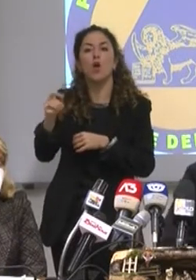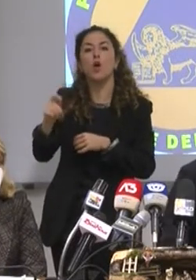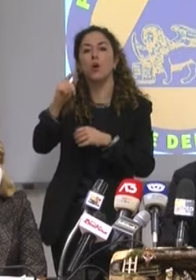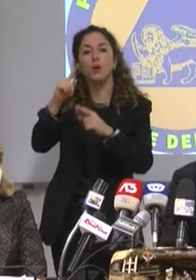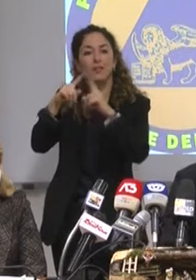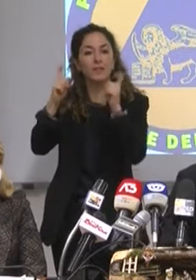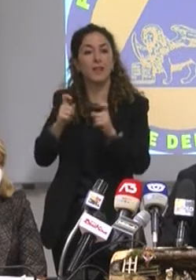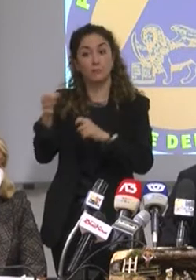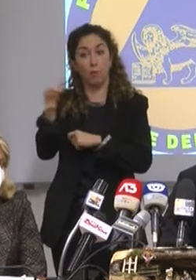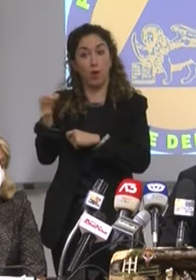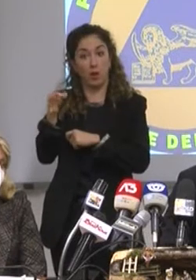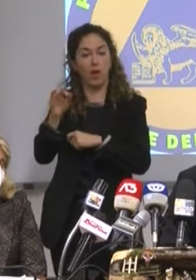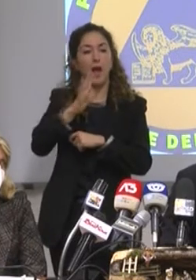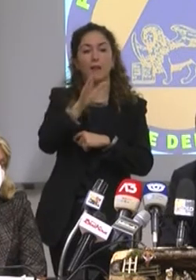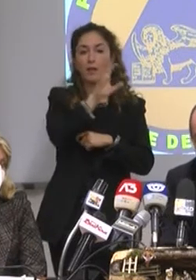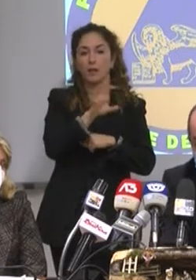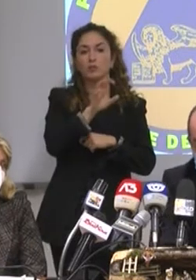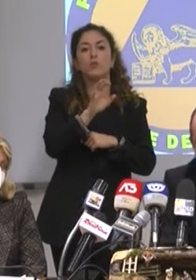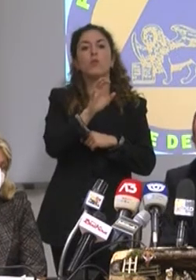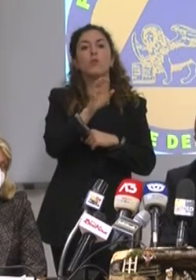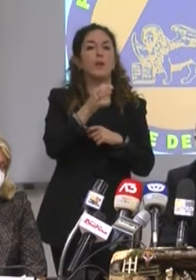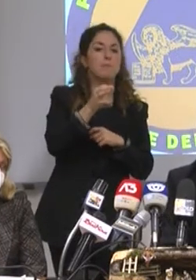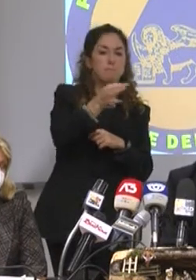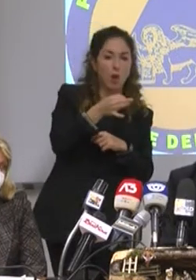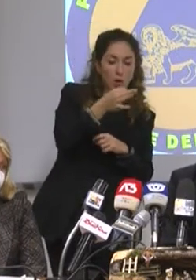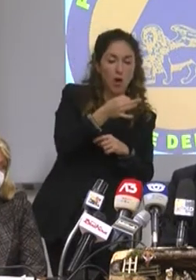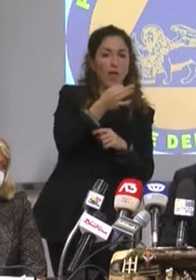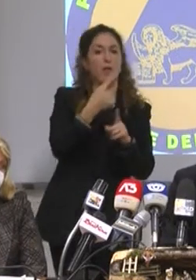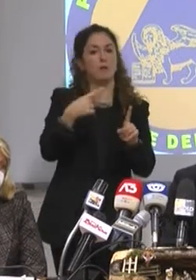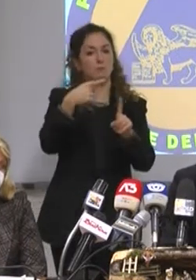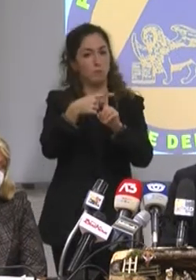ci sono regioni che fanno molecolari e un po'